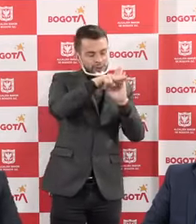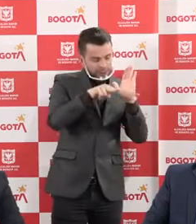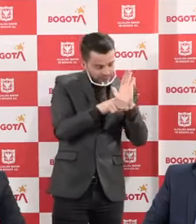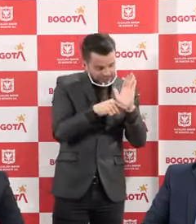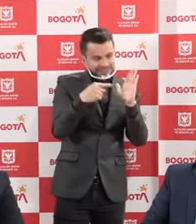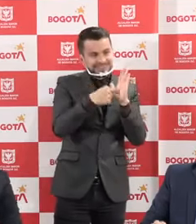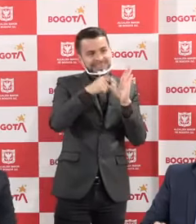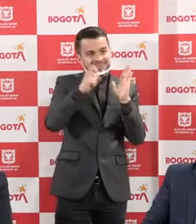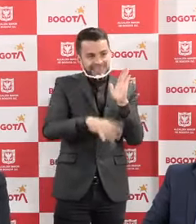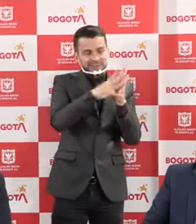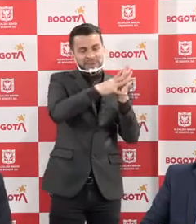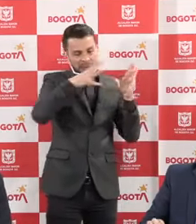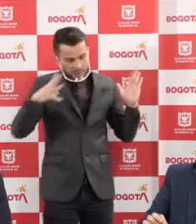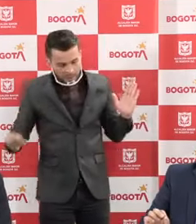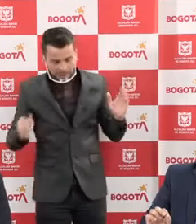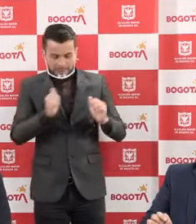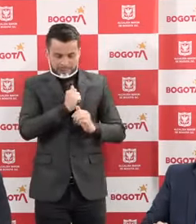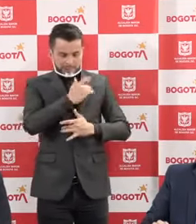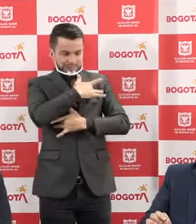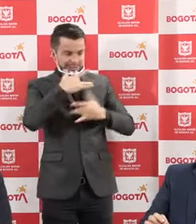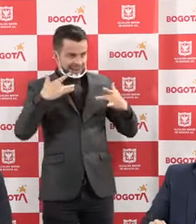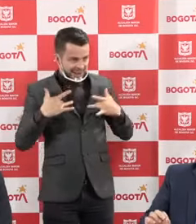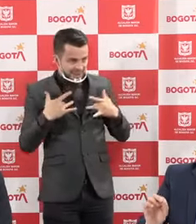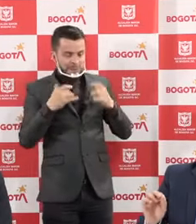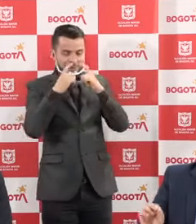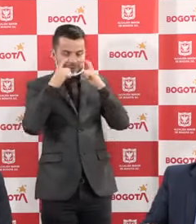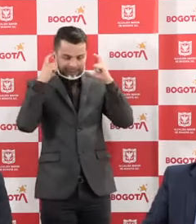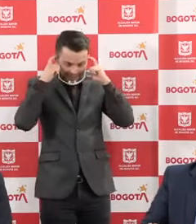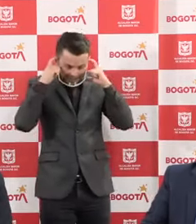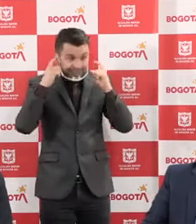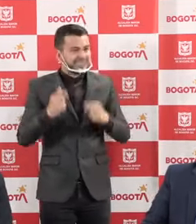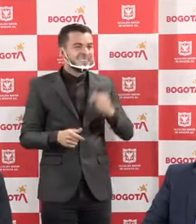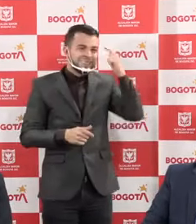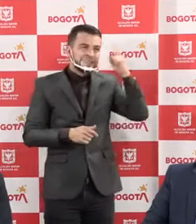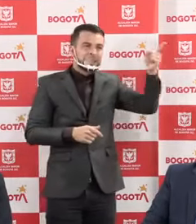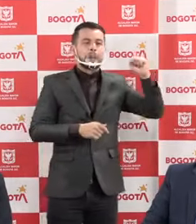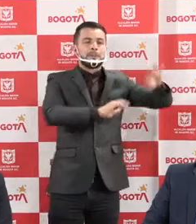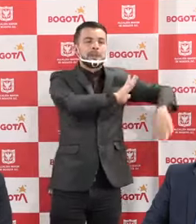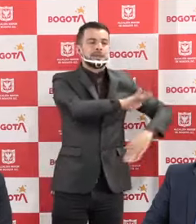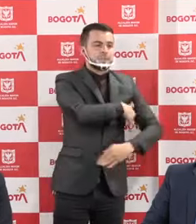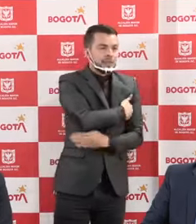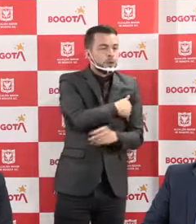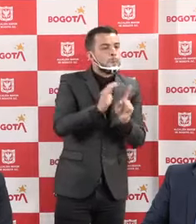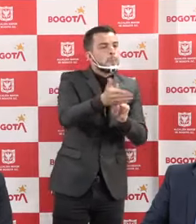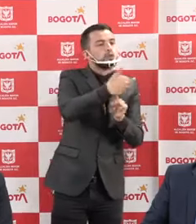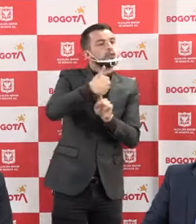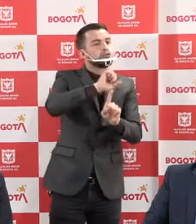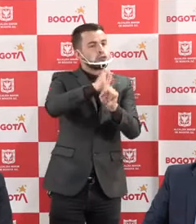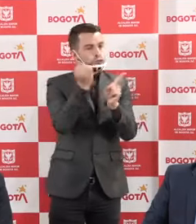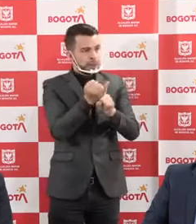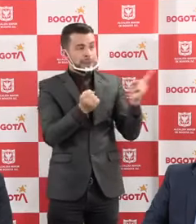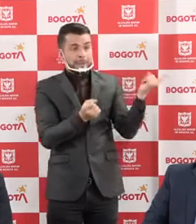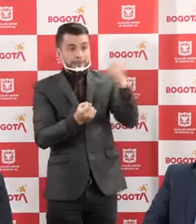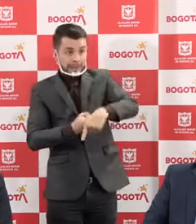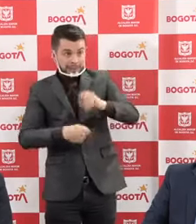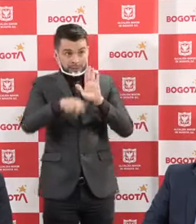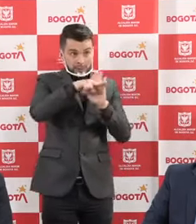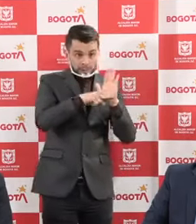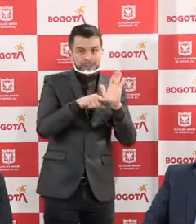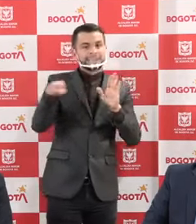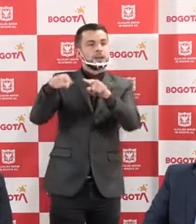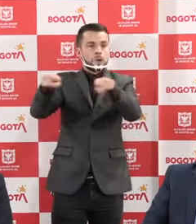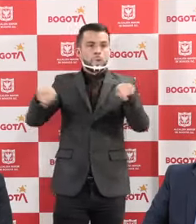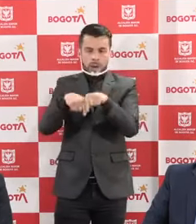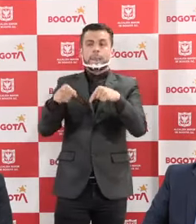de seguridad que el ministerio de protección social expidió para esta actividad pero si están permitidos frente al